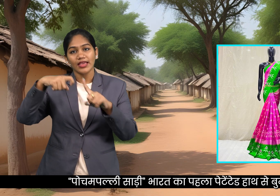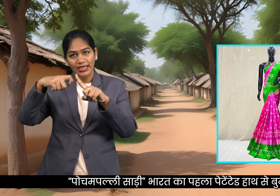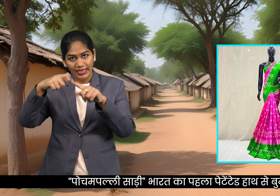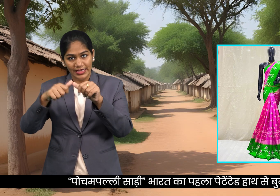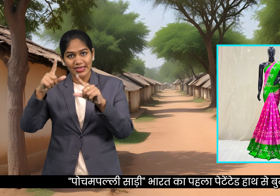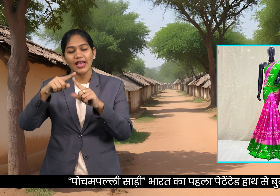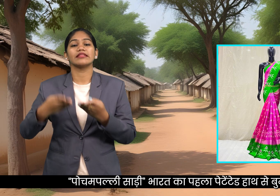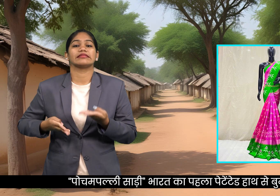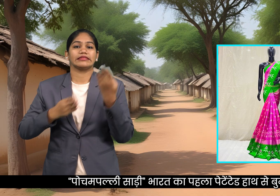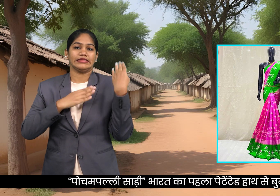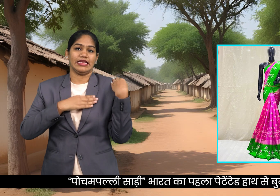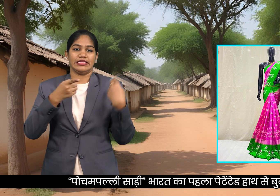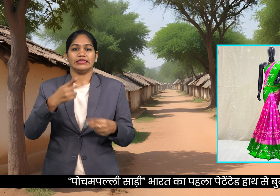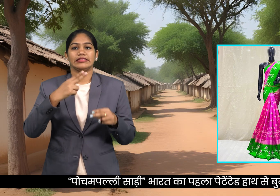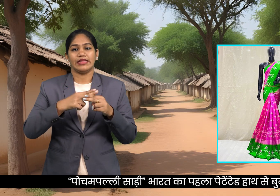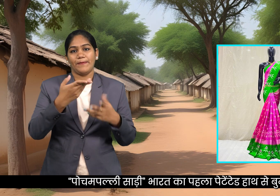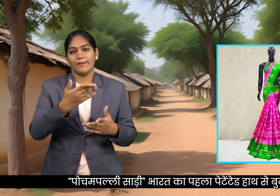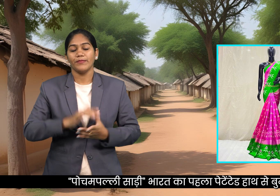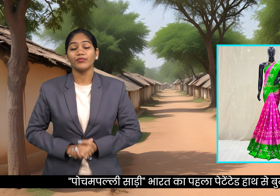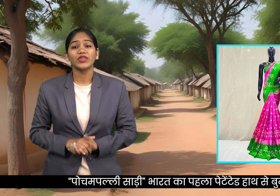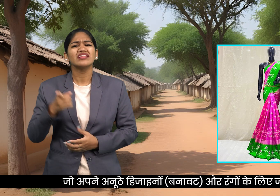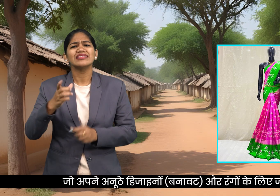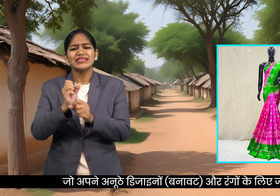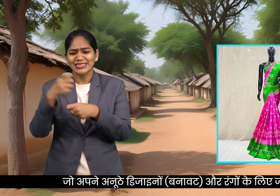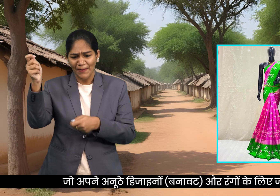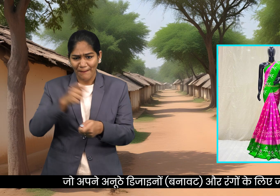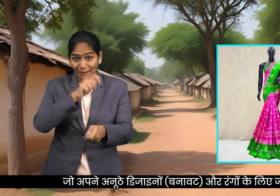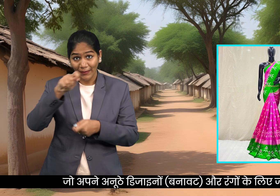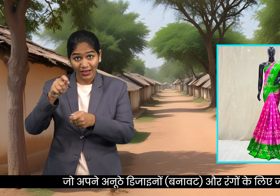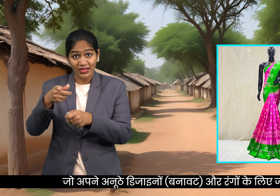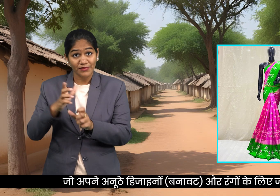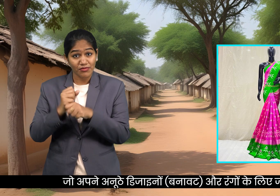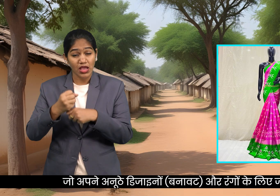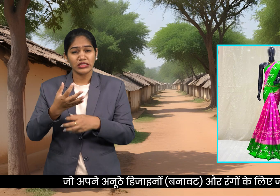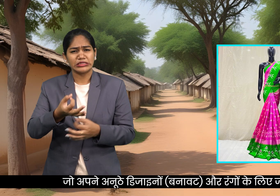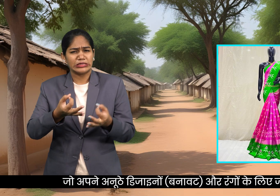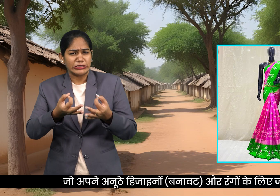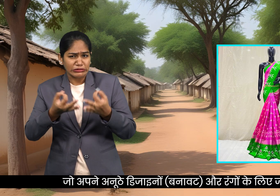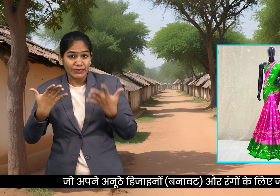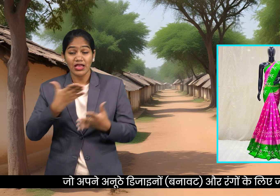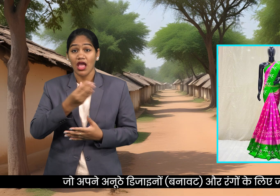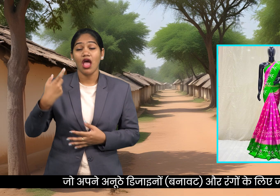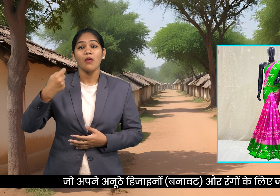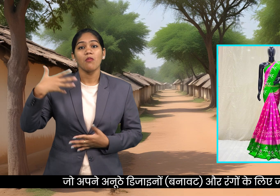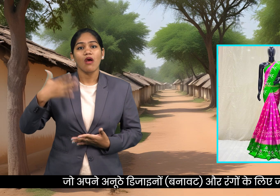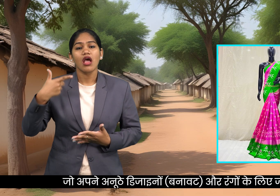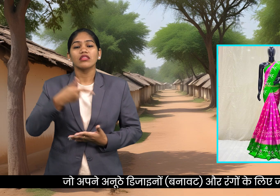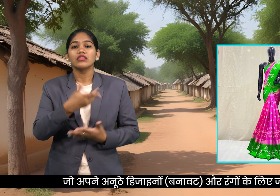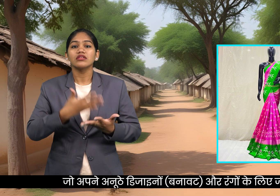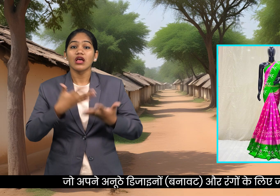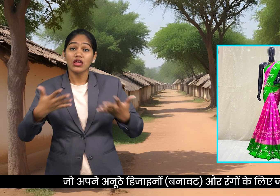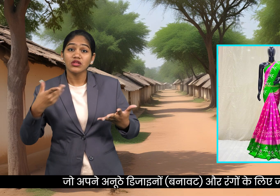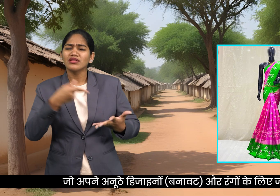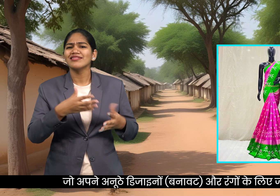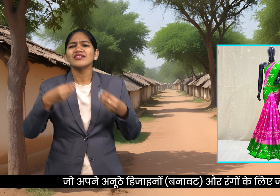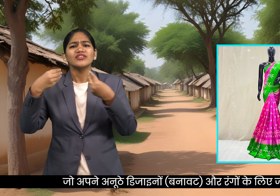भारत का पहला पेटेंटेड हाथ से बुना कपड़ा है, जो अपने अनूठे डिज़ाइनों यानी बनावट और रंगों